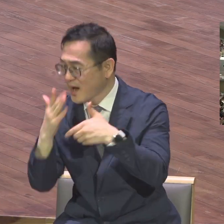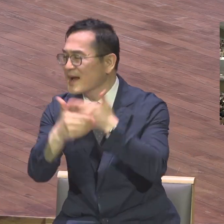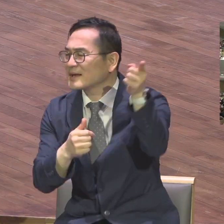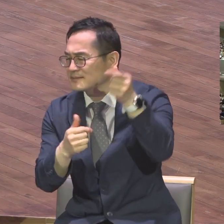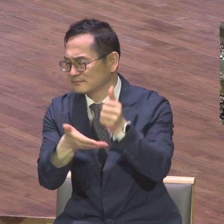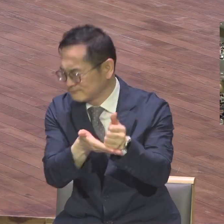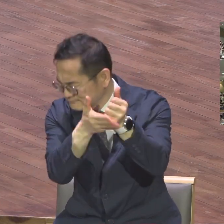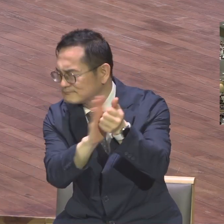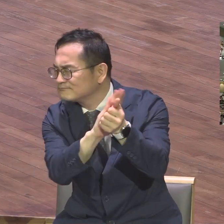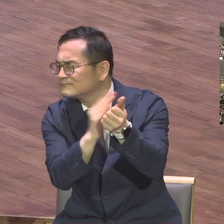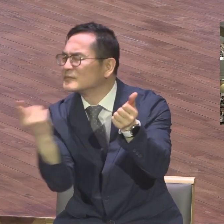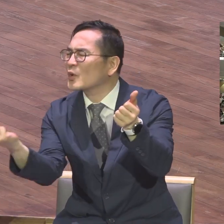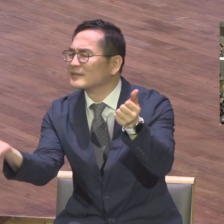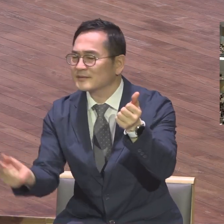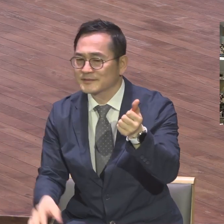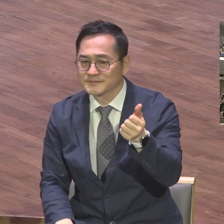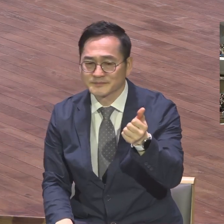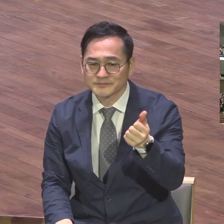이를 영접함이니라.